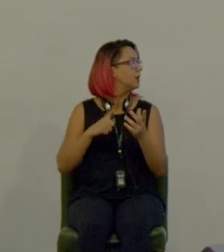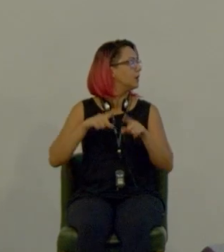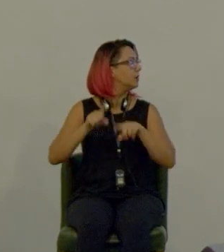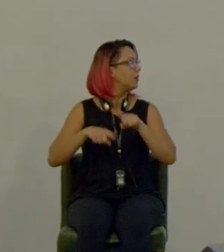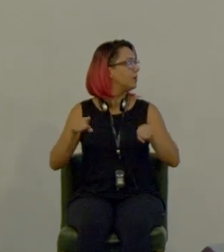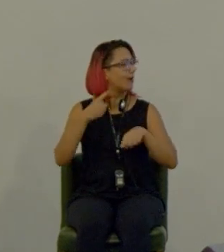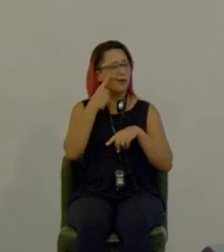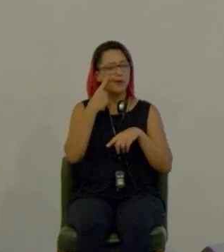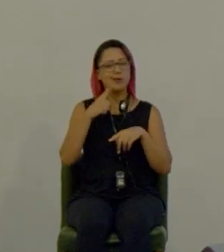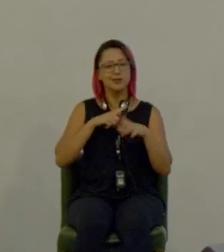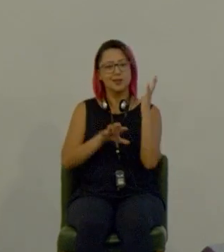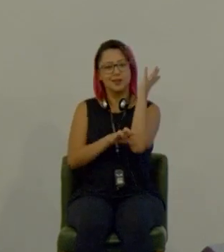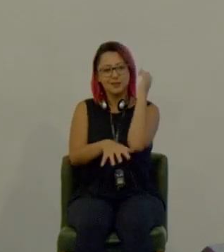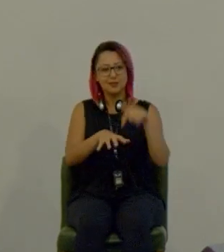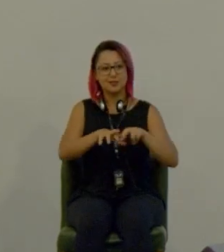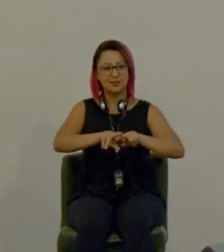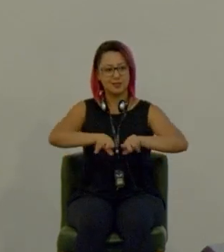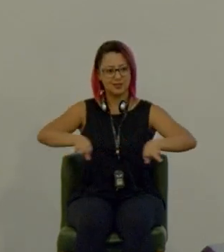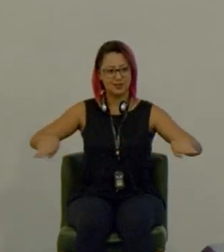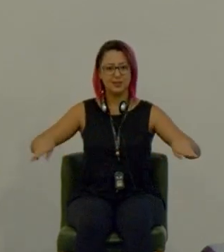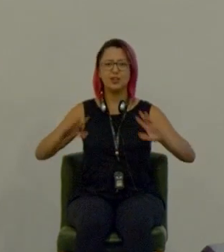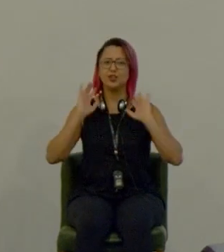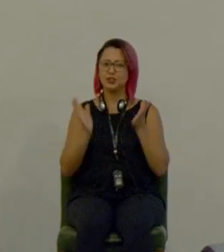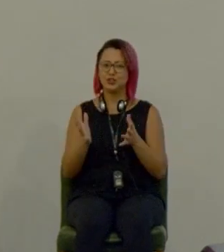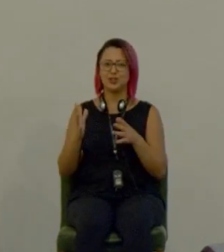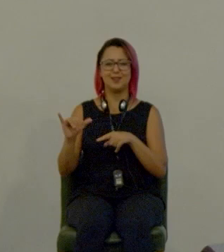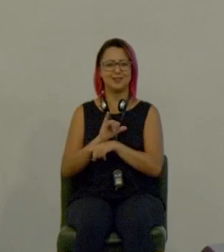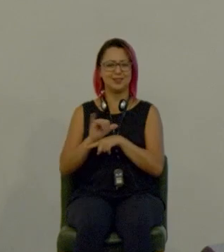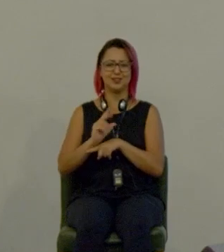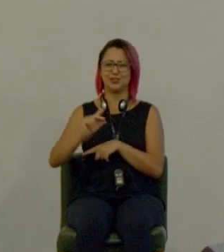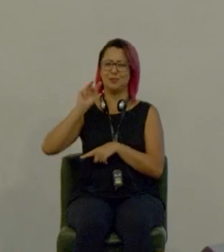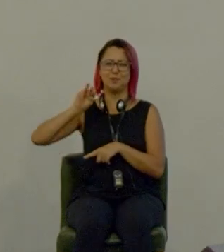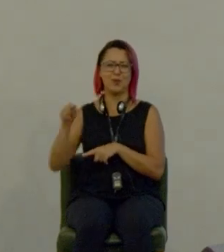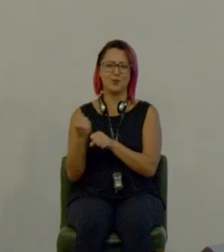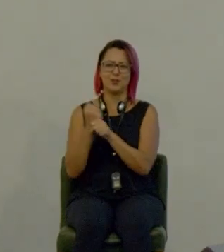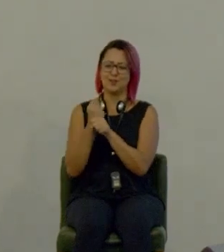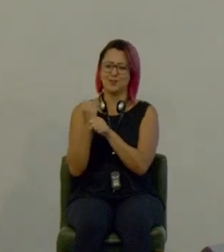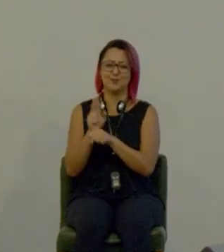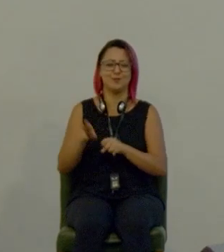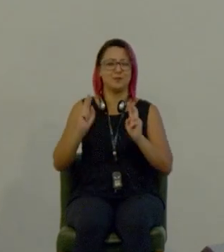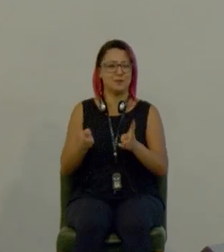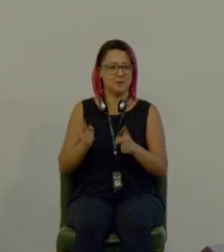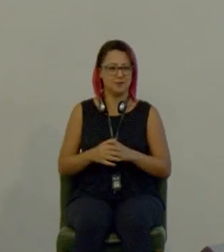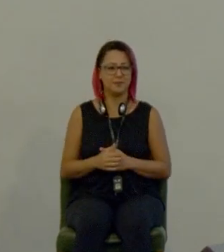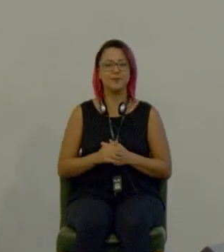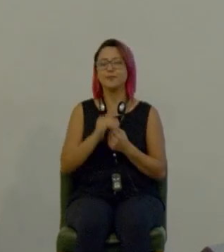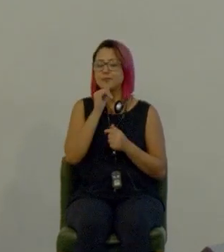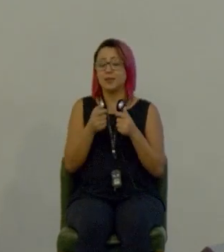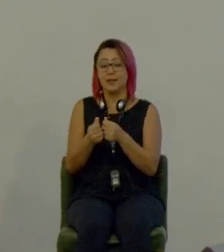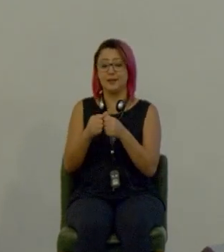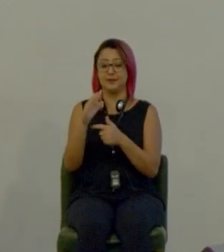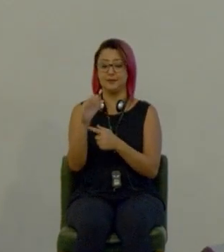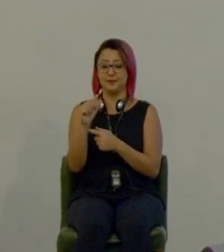né, resultado desses sistemas agroecológicos que são muito antigos, tem milhares de anos de idade nessa região. A gente sabe, por exemplo, que a castanha ela é